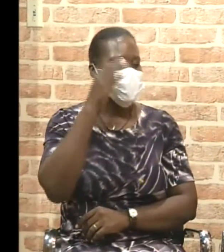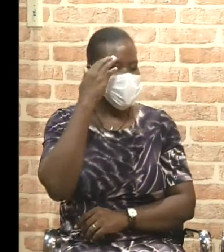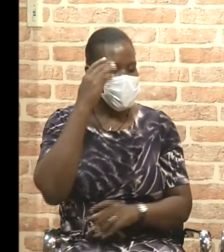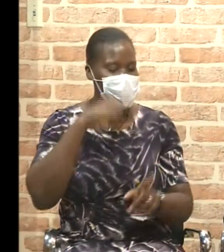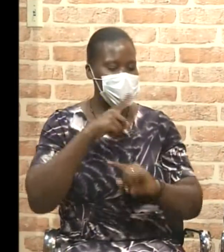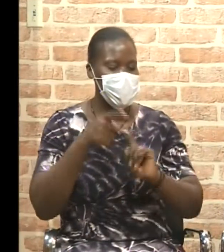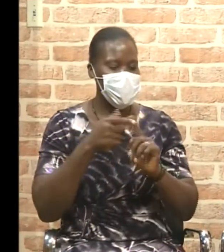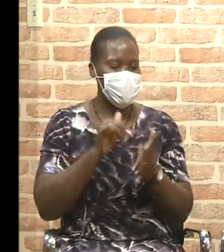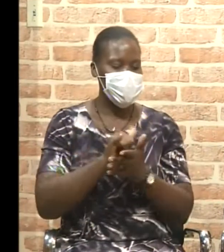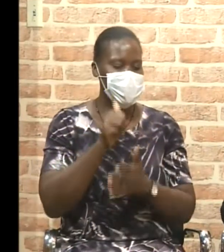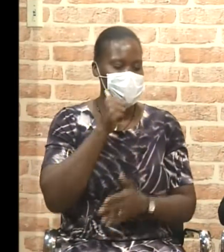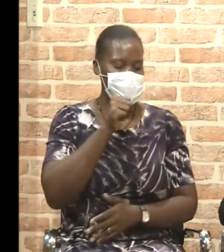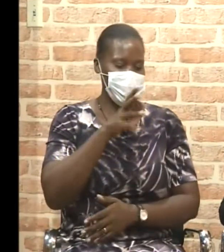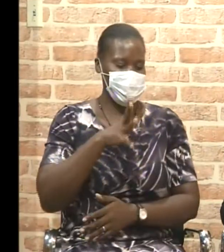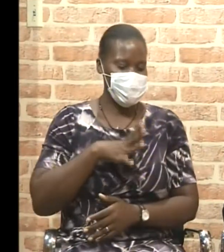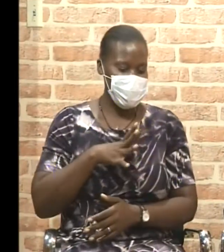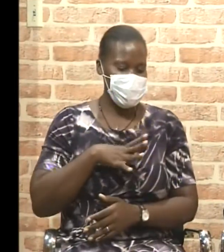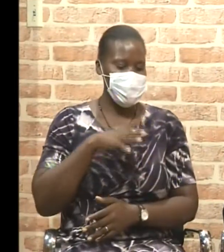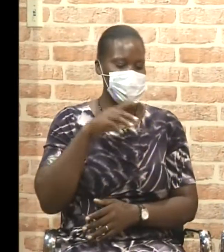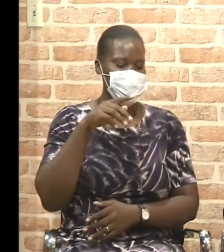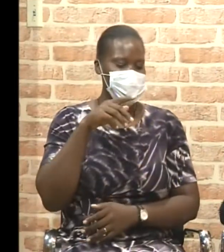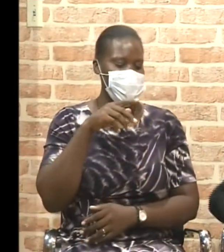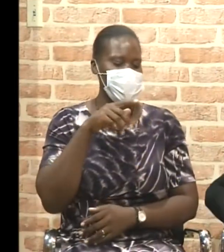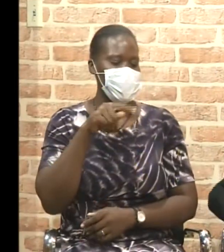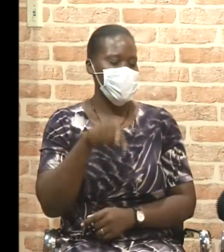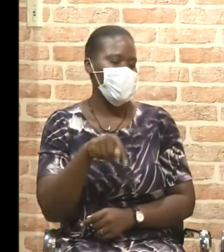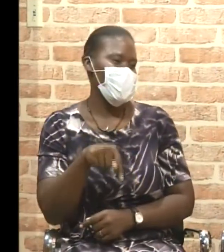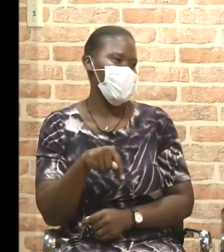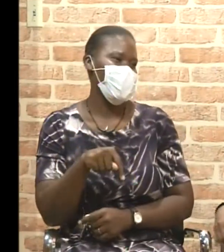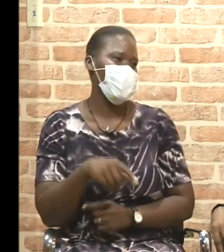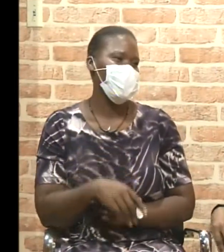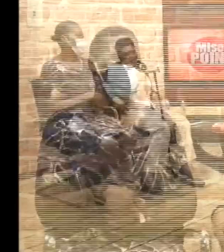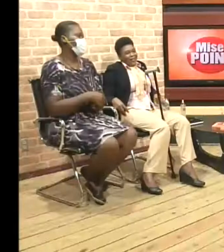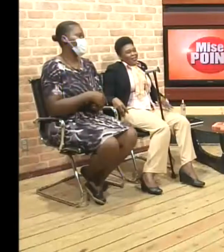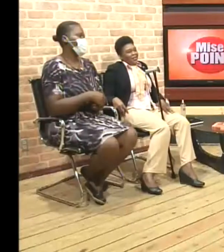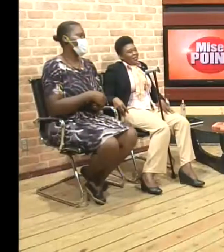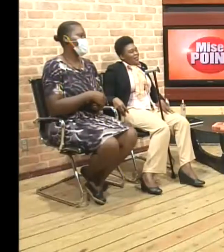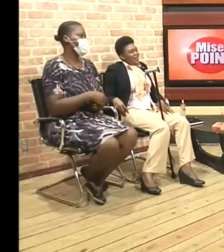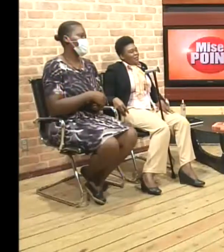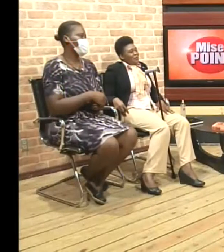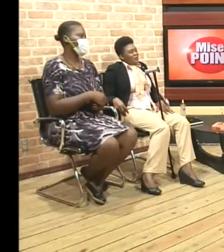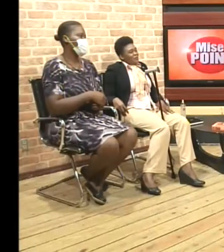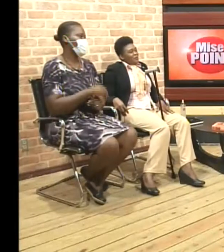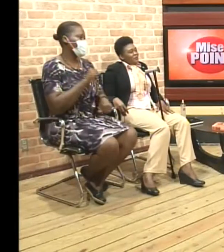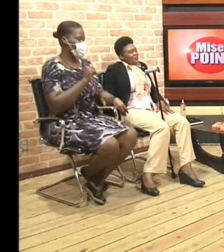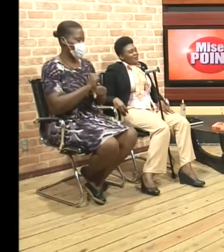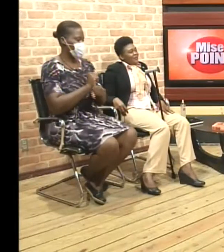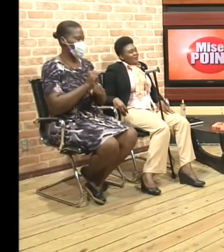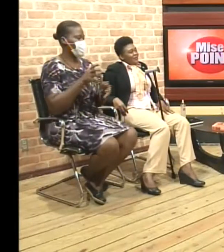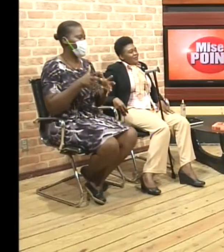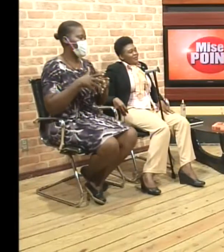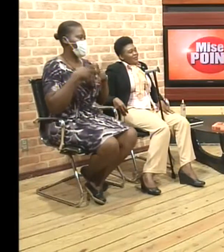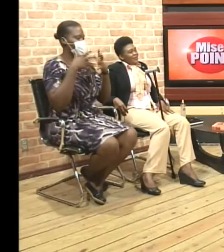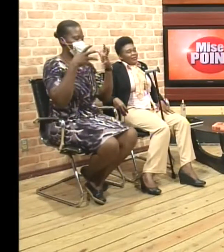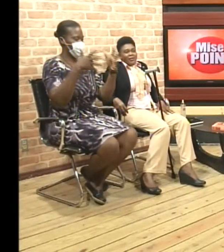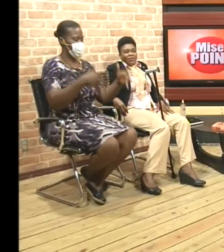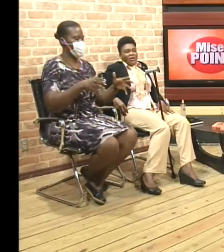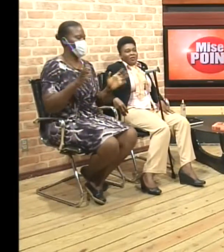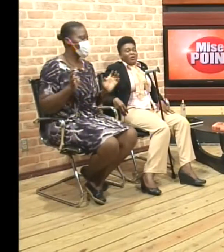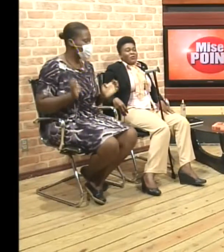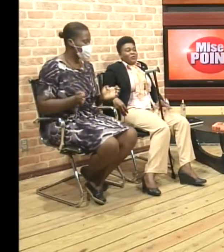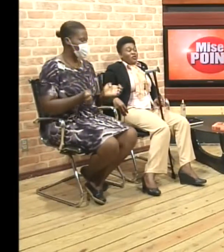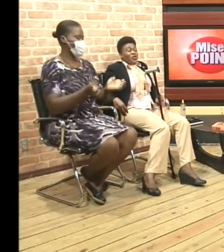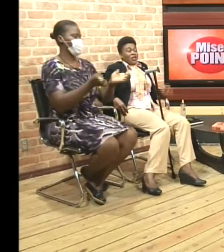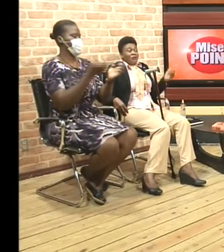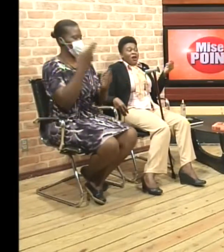n'en passe. Pour qui ça? Mais de toute façon, nous n'avons pas peur des filles. Même quoi, nous travaillons, puis nous l'effort à Haïti fait à niveau ça.